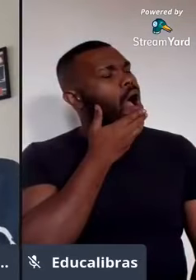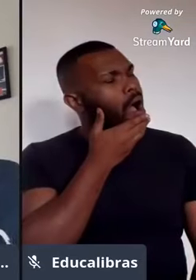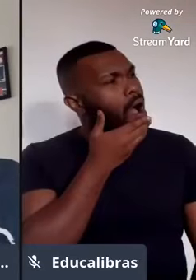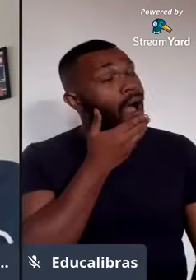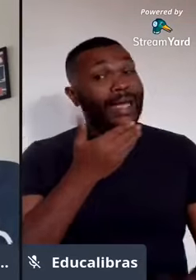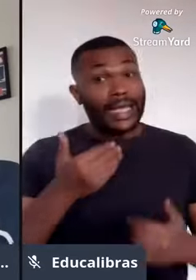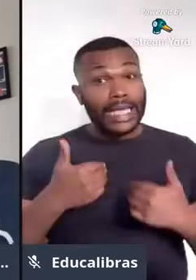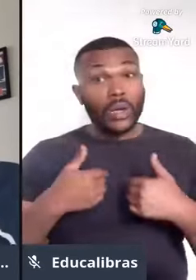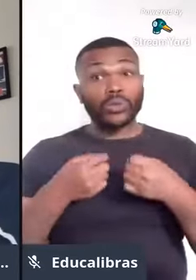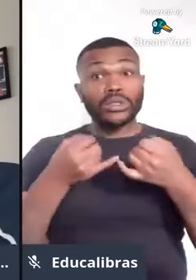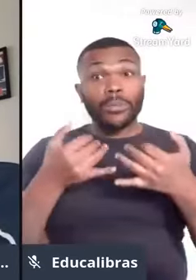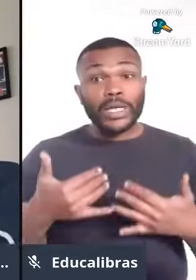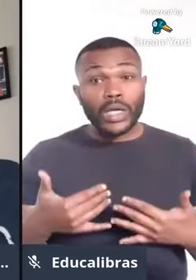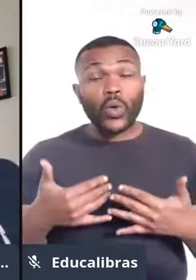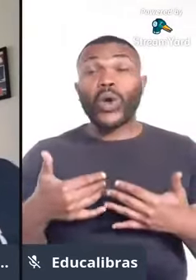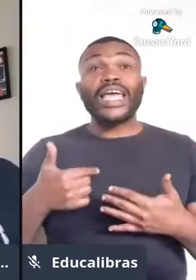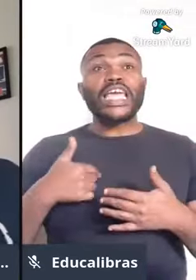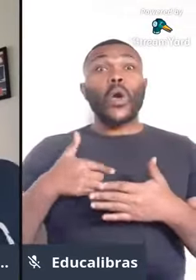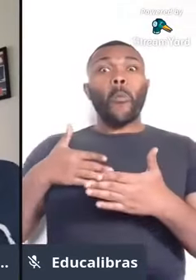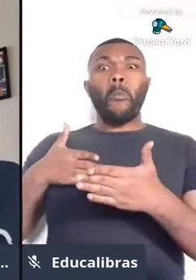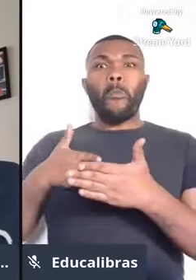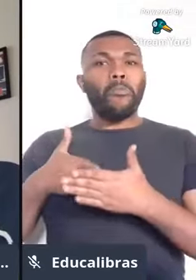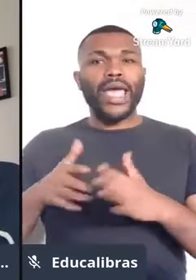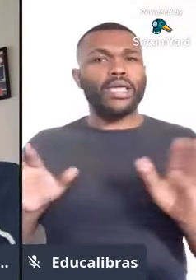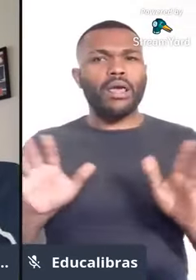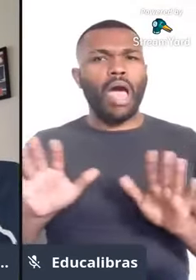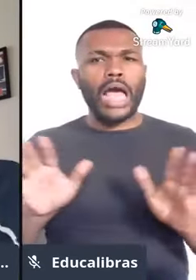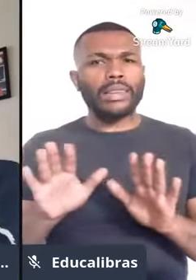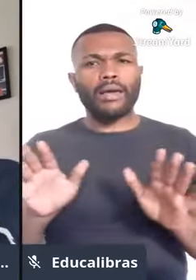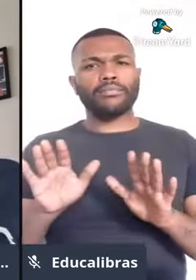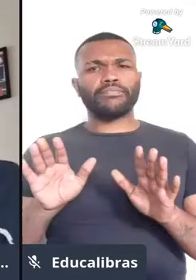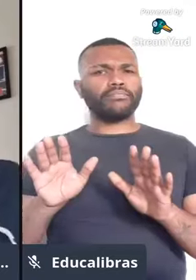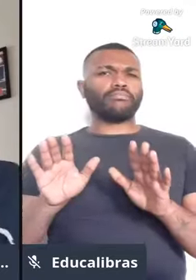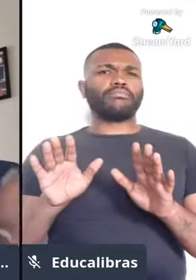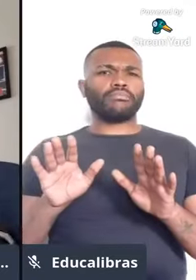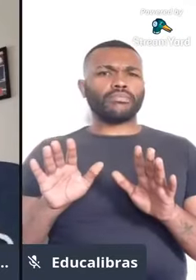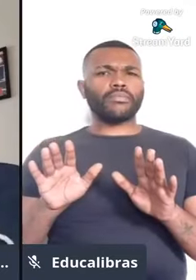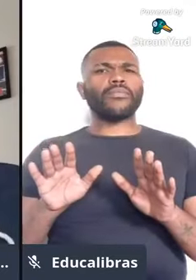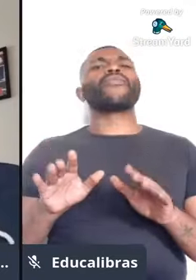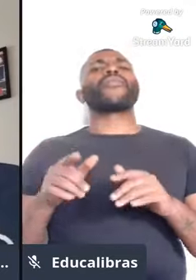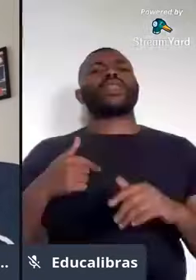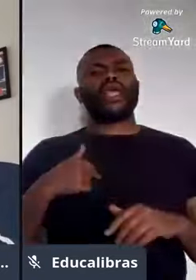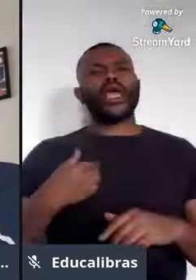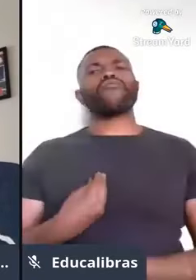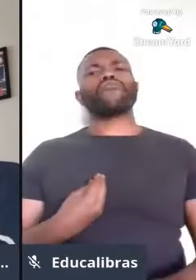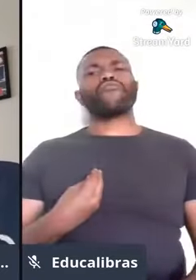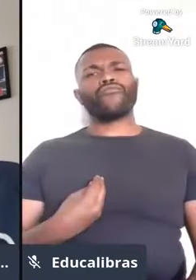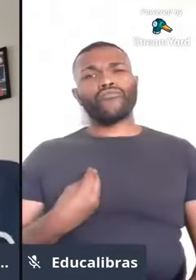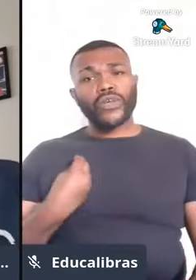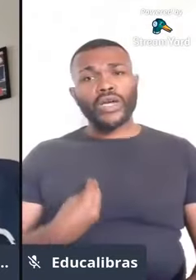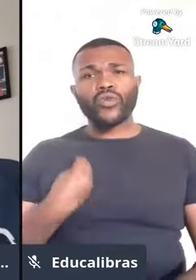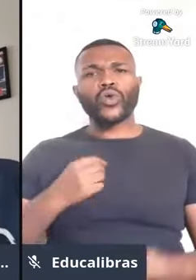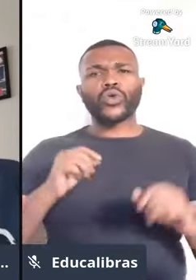de não criar uma barreira, eu não entrei em fase de negação. Porque como eu convivo com dificuldades físicas desde que eu